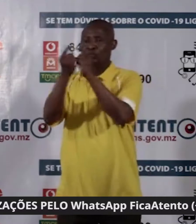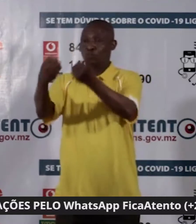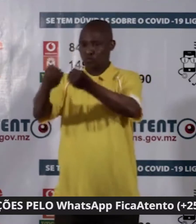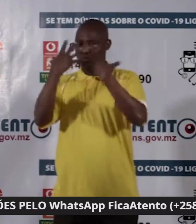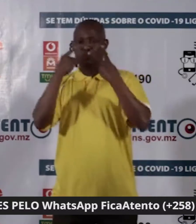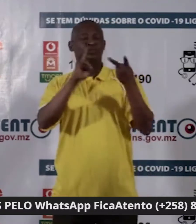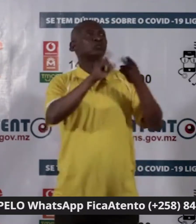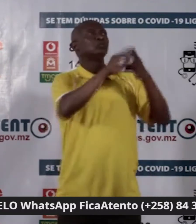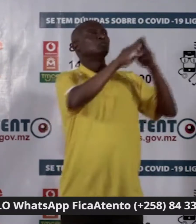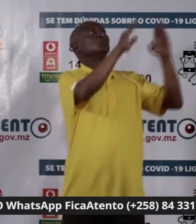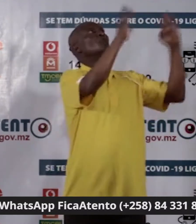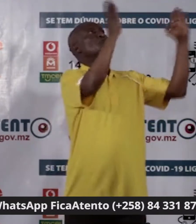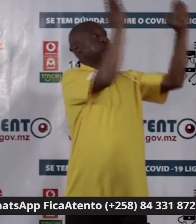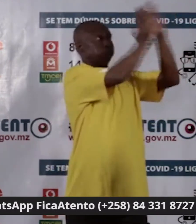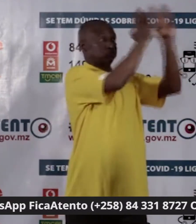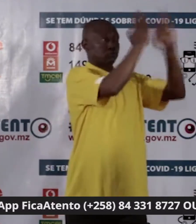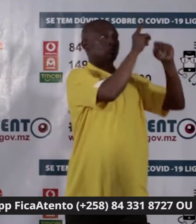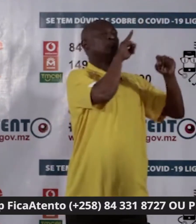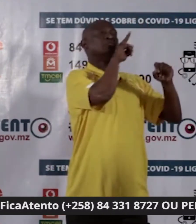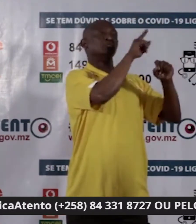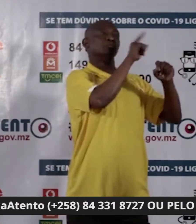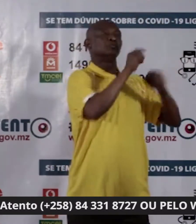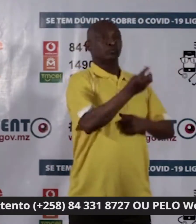país conta cumulativamente com